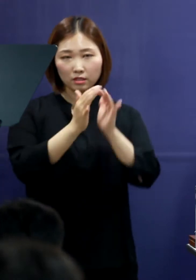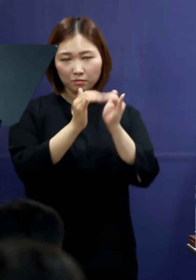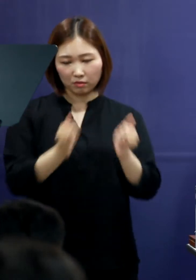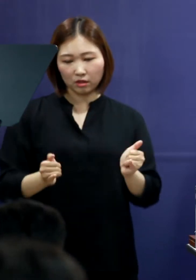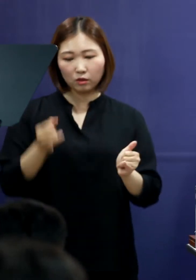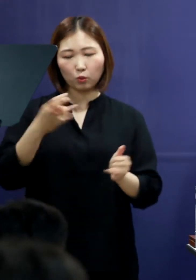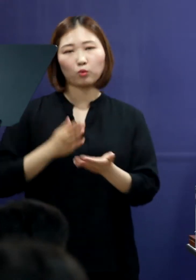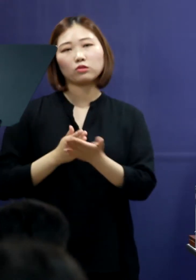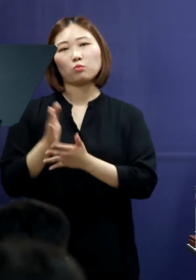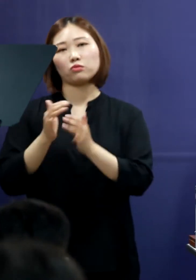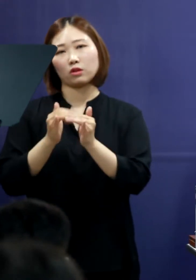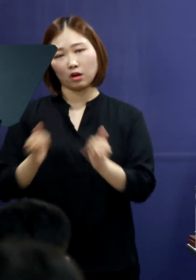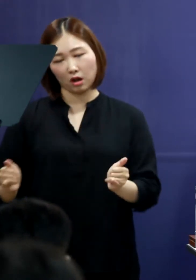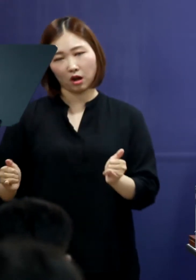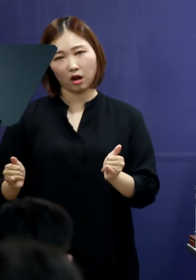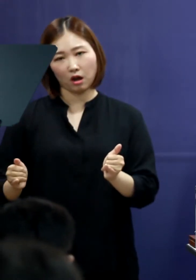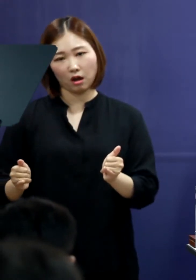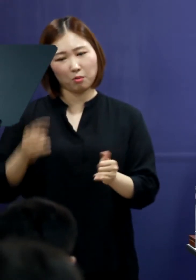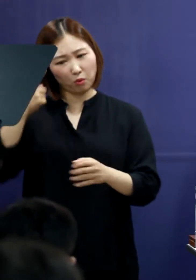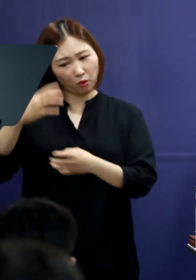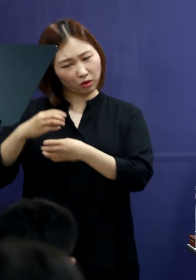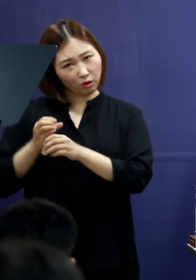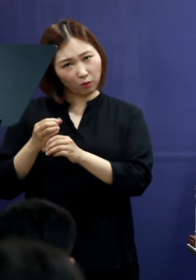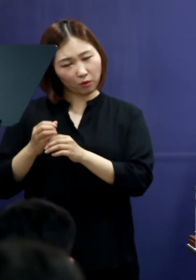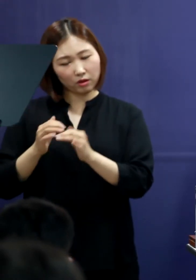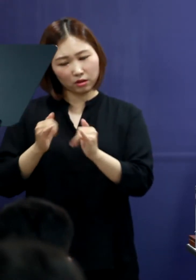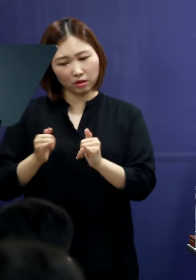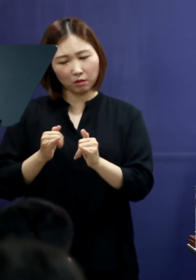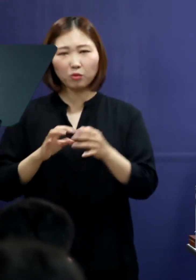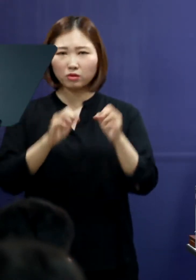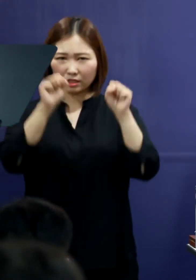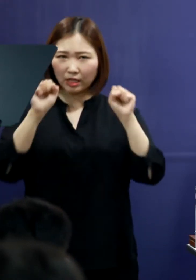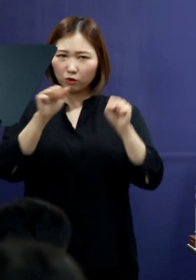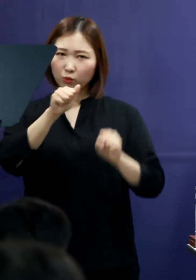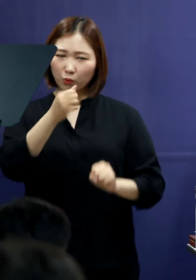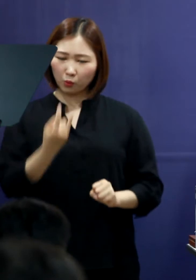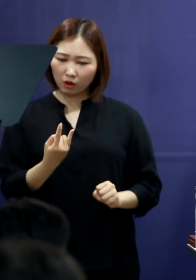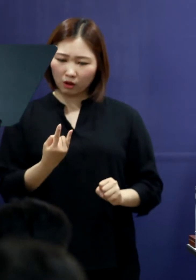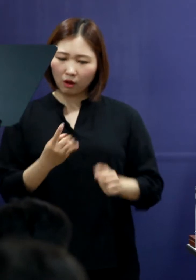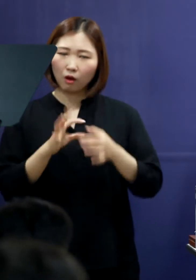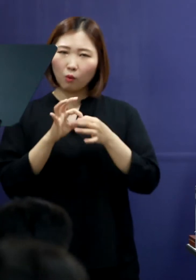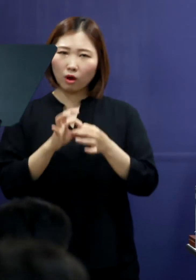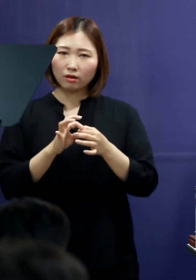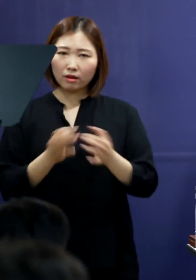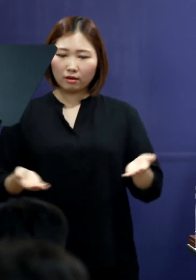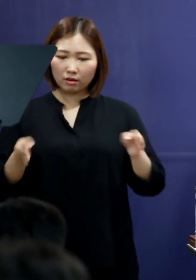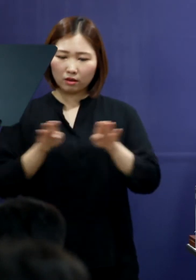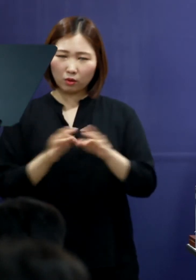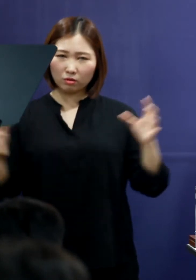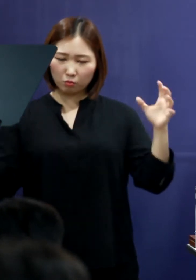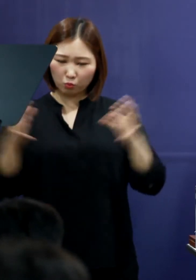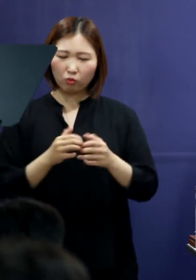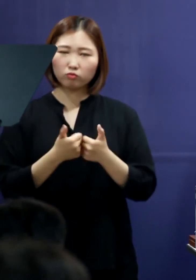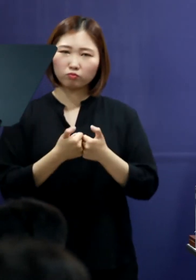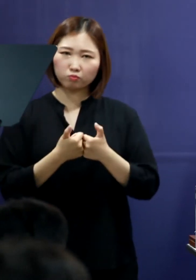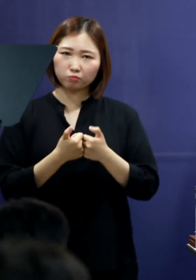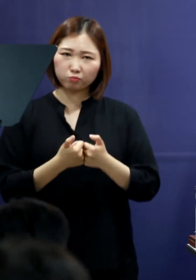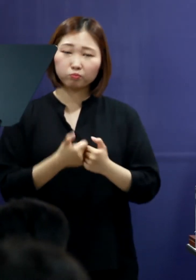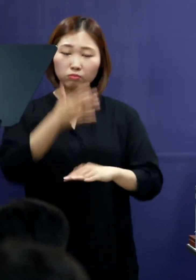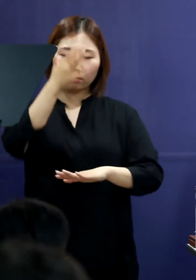보건소, 보건환경연구원, 체육회 등 관계 기관과 논의를 했습니다. 그 결과